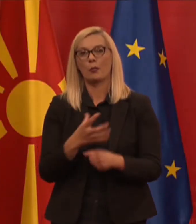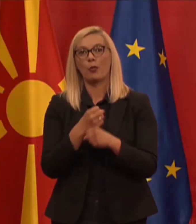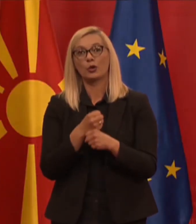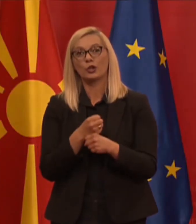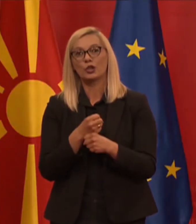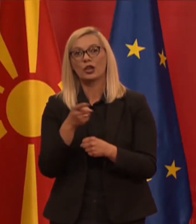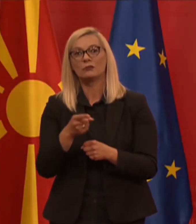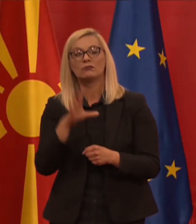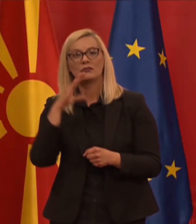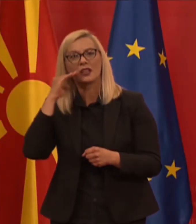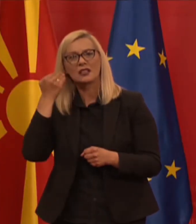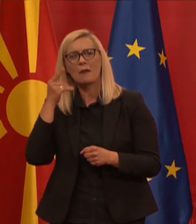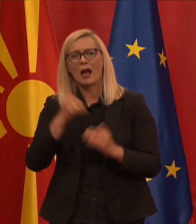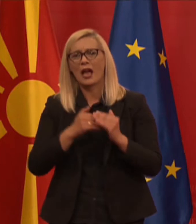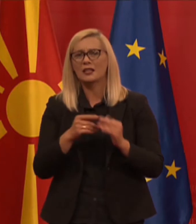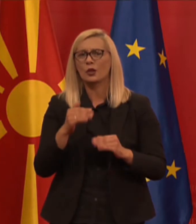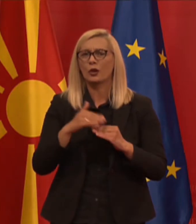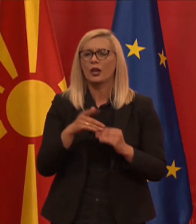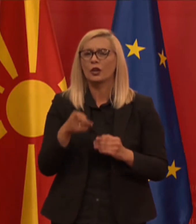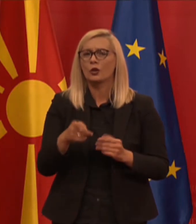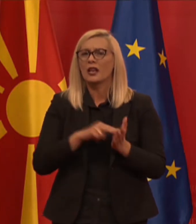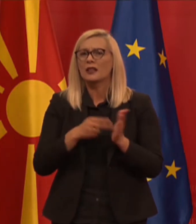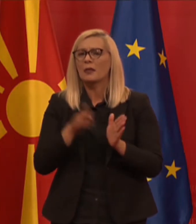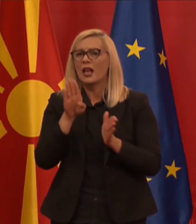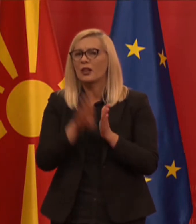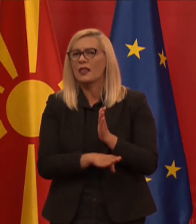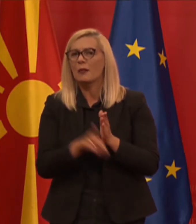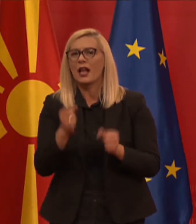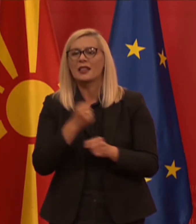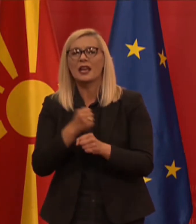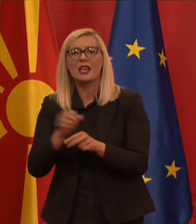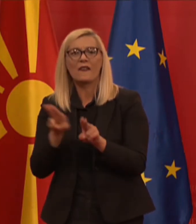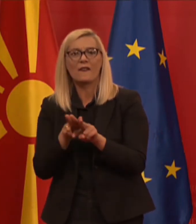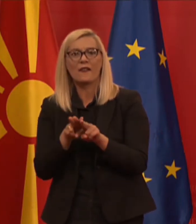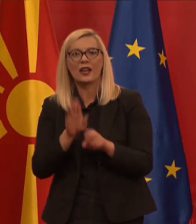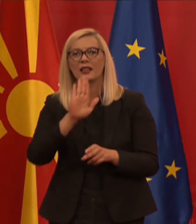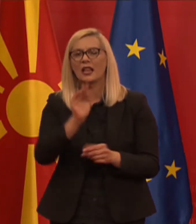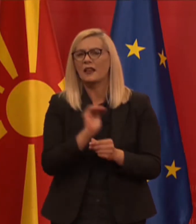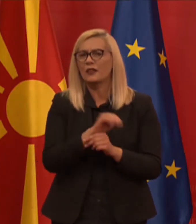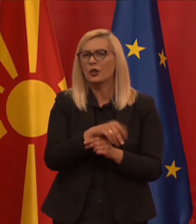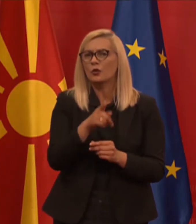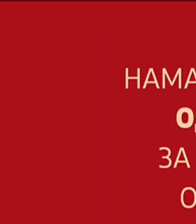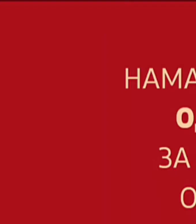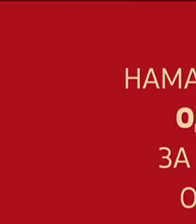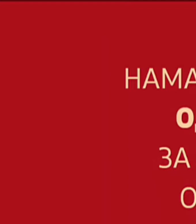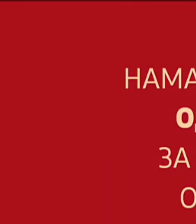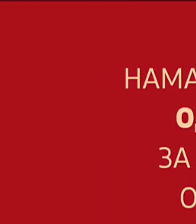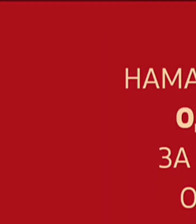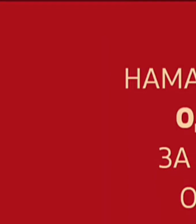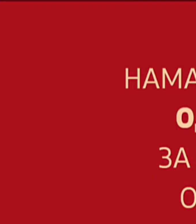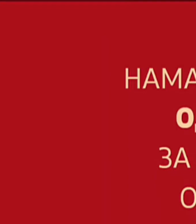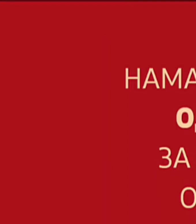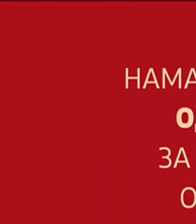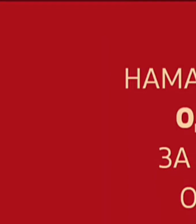Поддршка ќе има и за занаетчиите. Со неа се предвидува намалување на ДДВ-то на нивните услуги и производи од